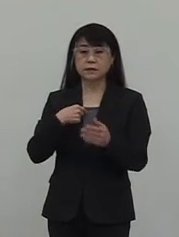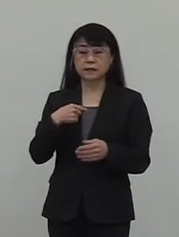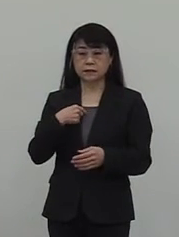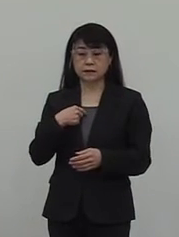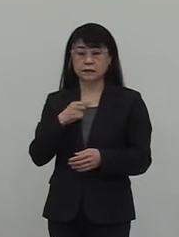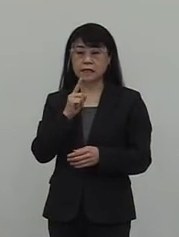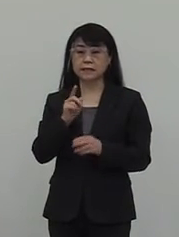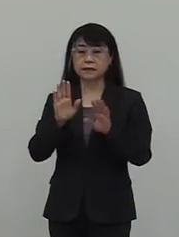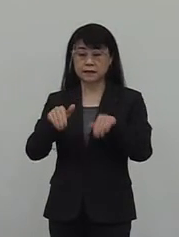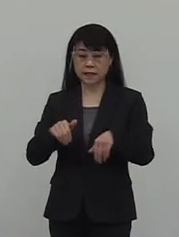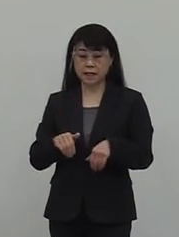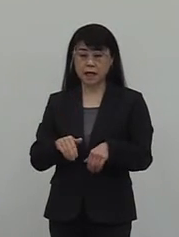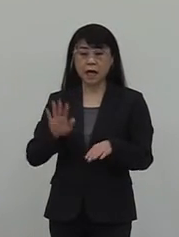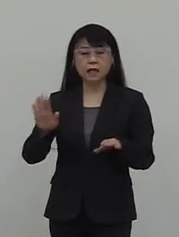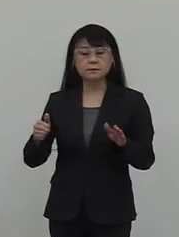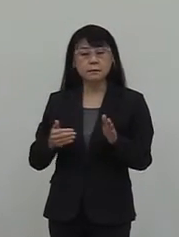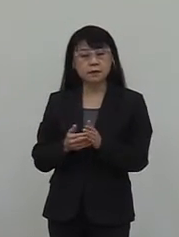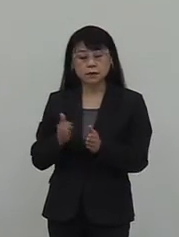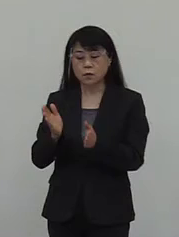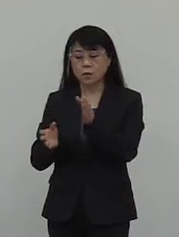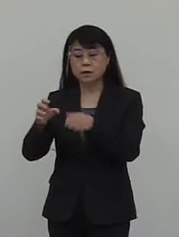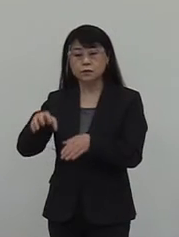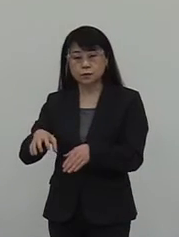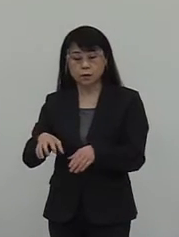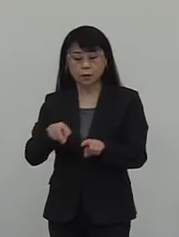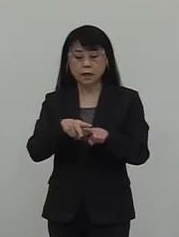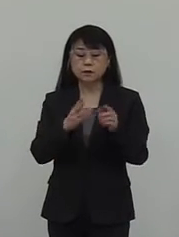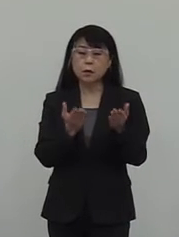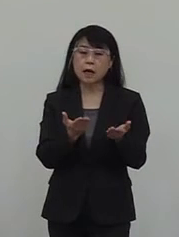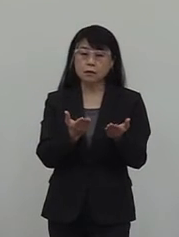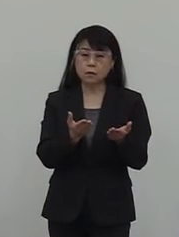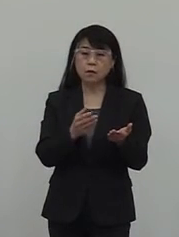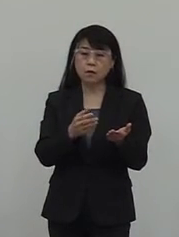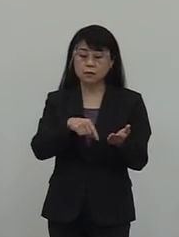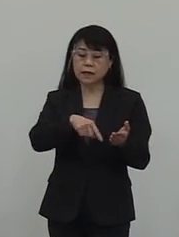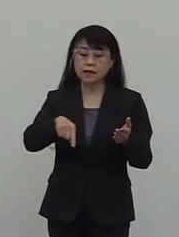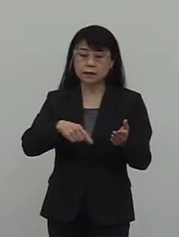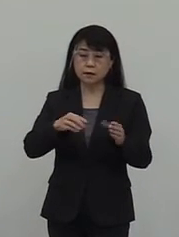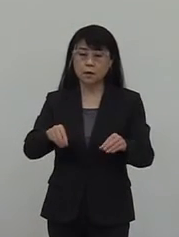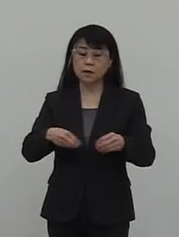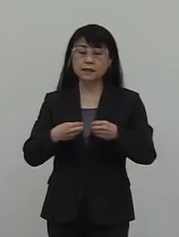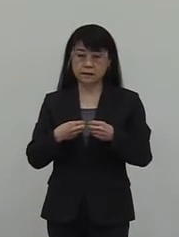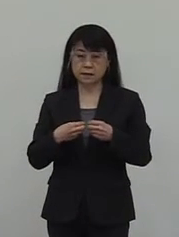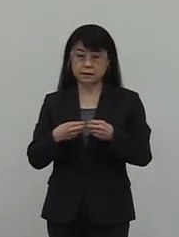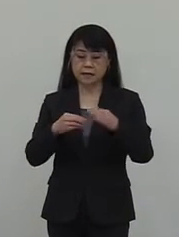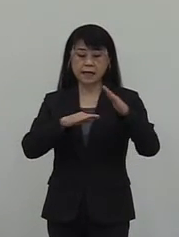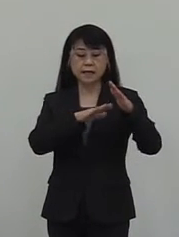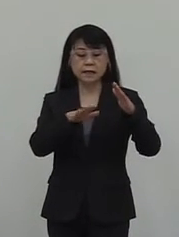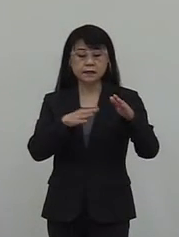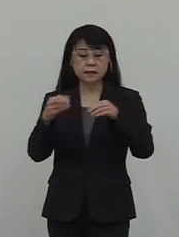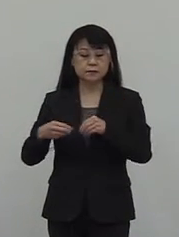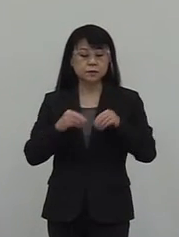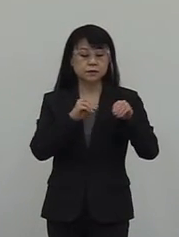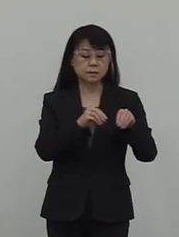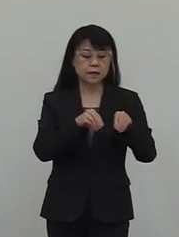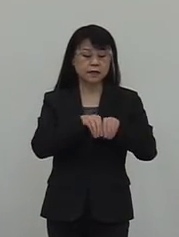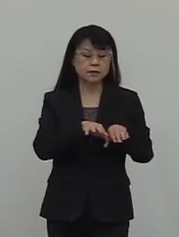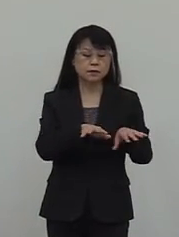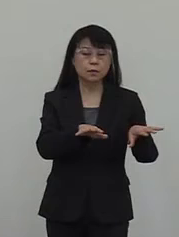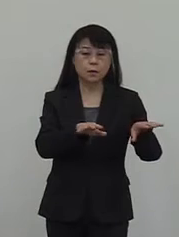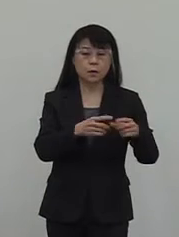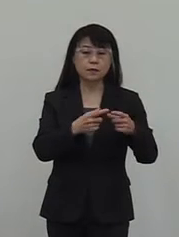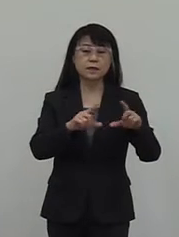その保育所あるいは小学校での感染が家庭に持ち込まれて流行が増えているというもの